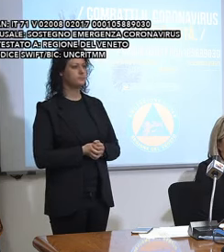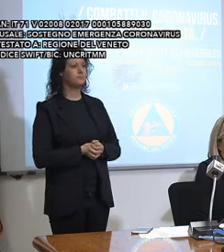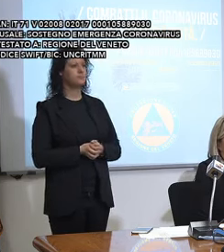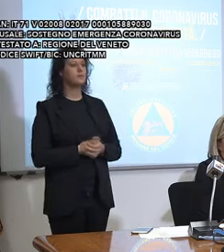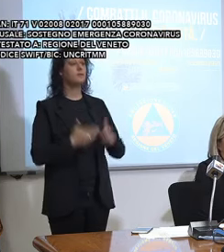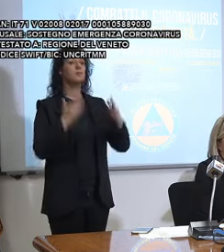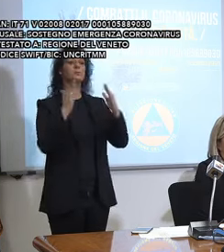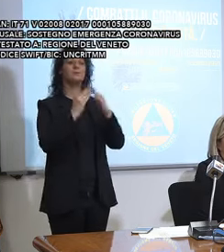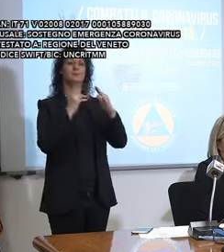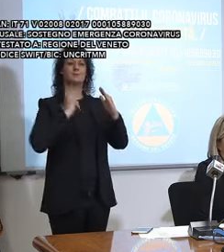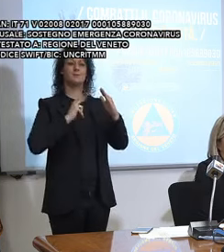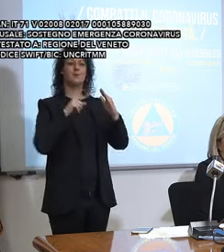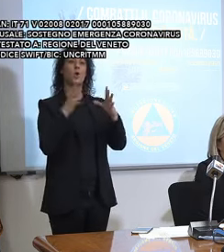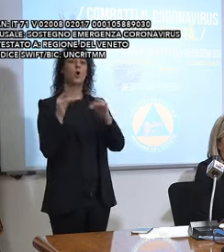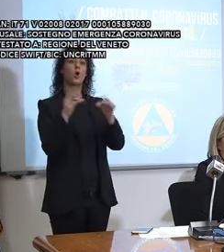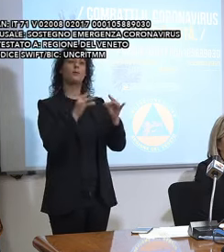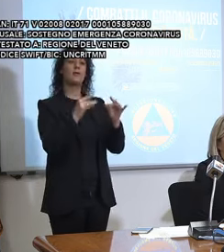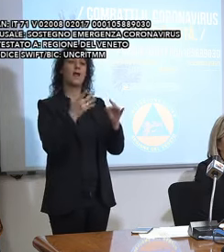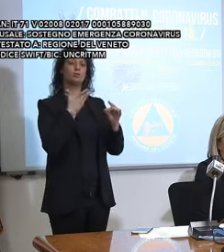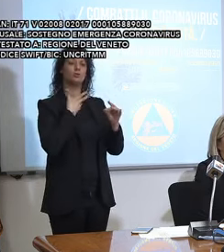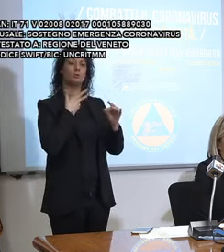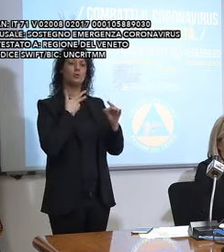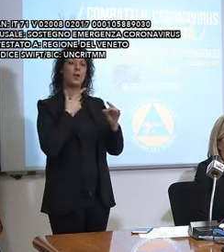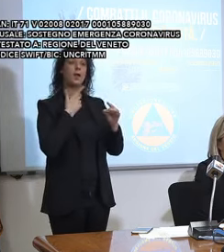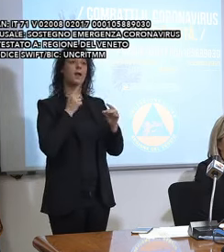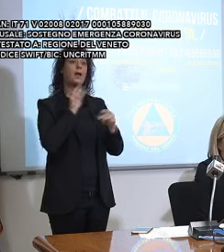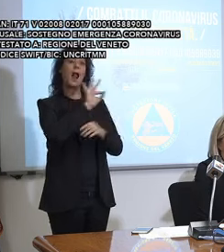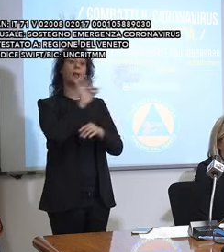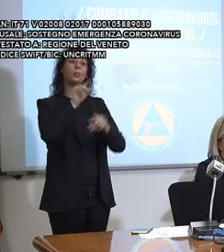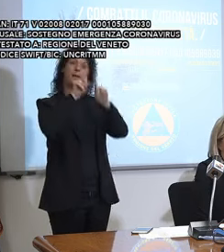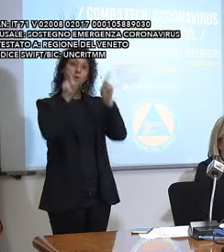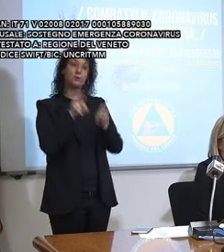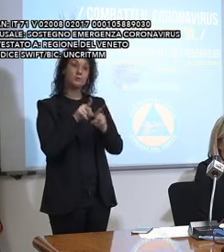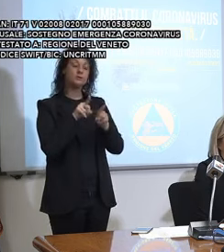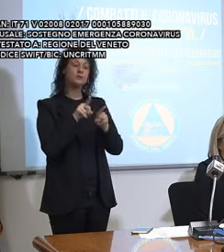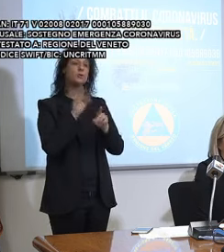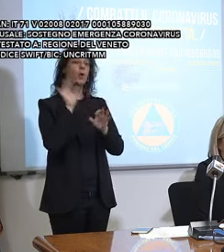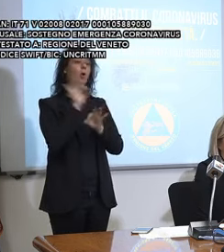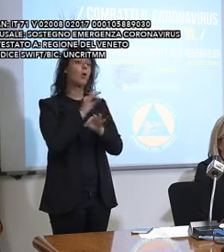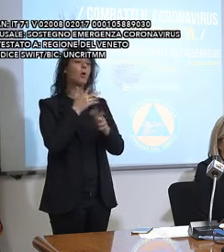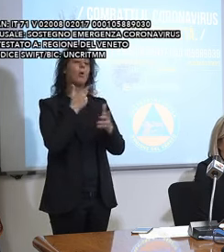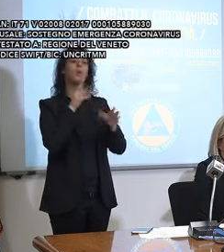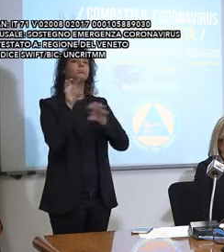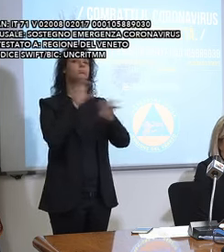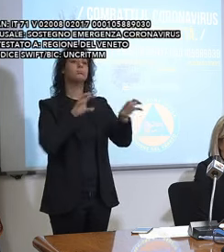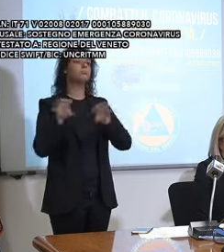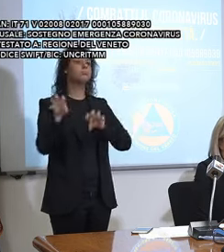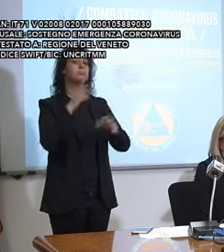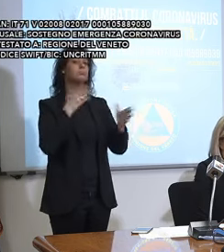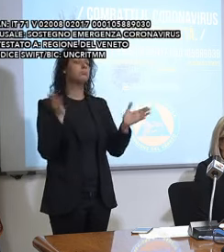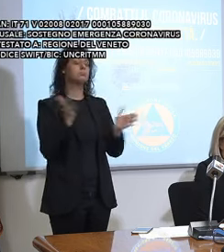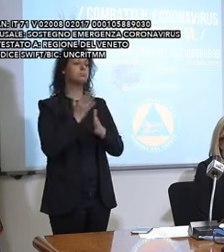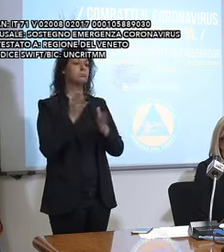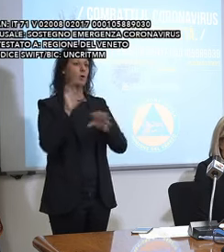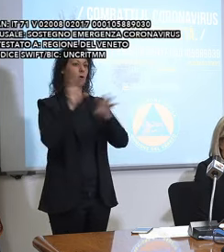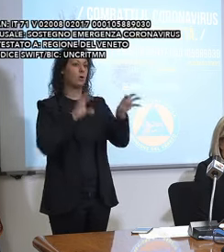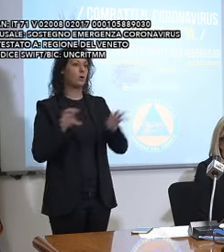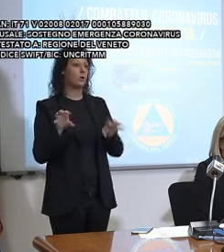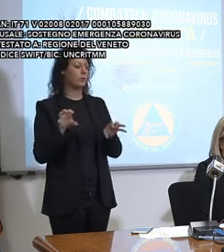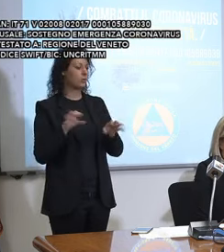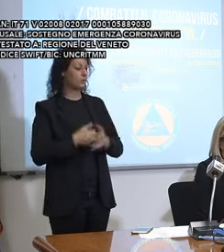hanno contagi sono concentrati in alcune province soltanto o sono sparse un po', come dire, un po' ovunque? No, sicuramente, ripeto,